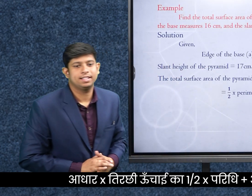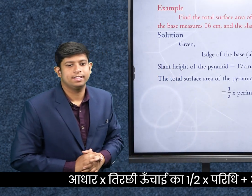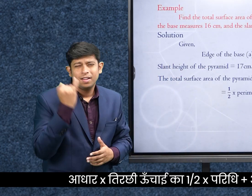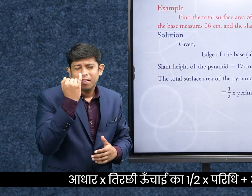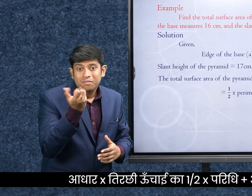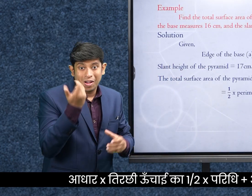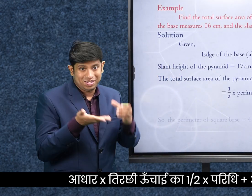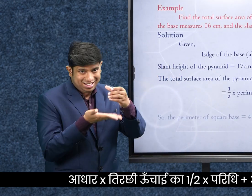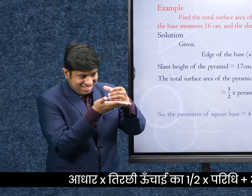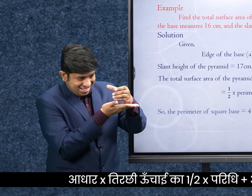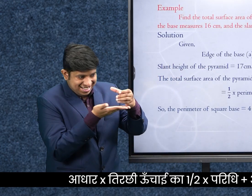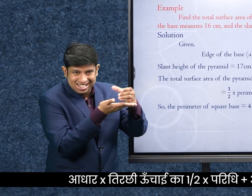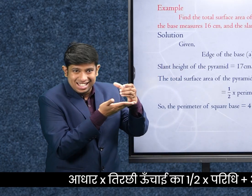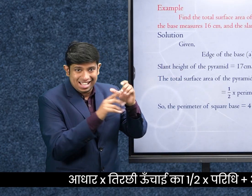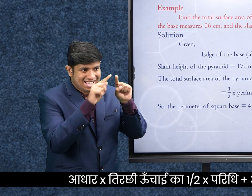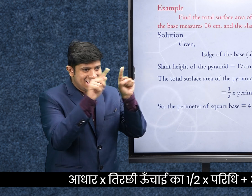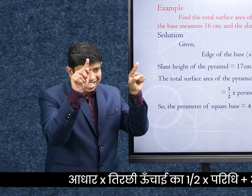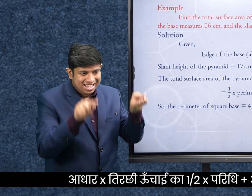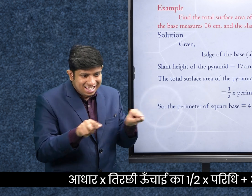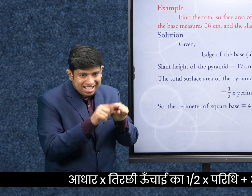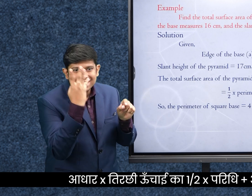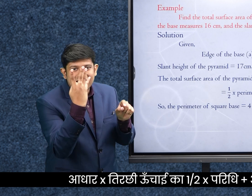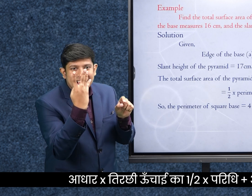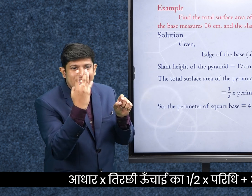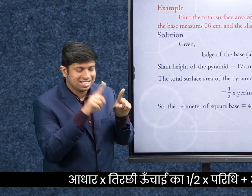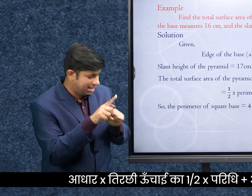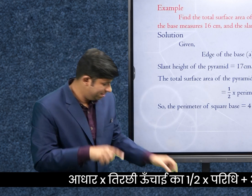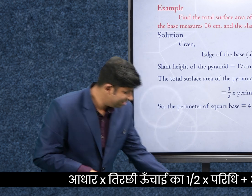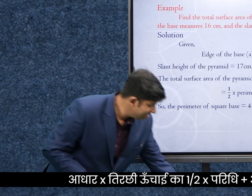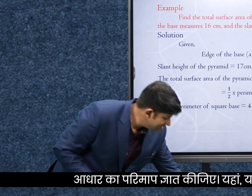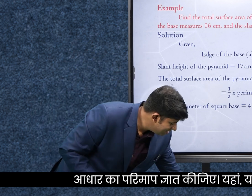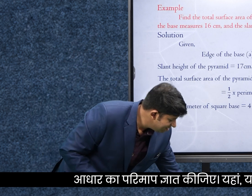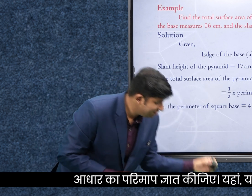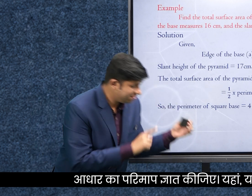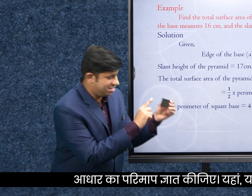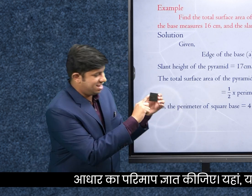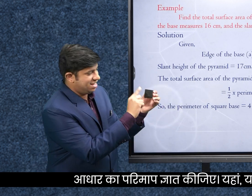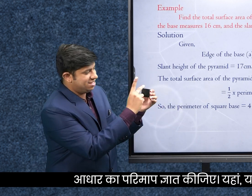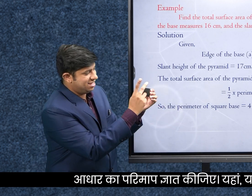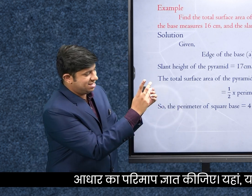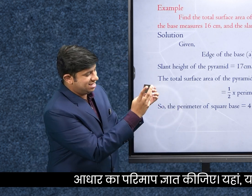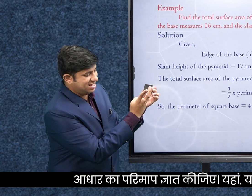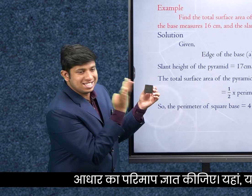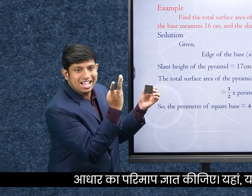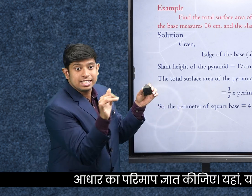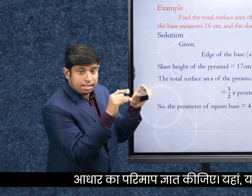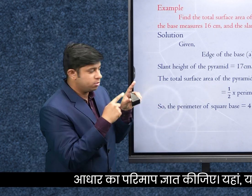का 1/2 इंटू परिधि प्लस आधार बहुभुज का क्षेत्रफल। आधार का परिमाप ज्ञात कीजिए। यह